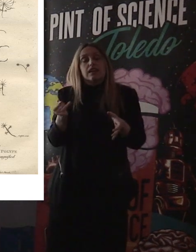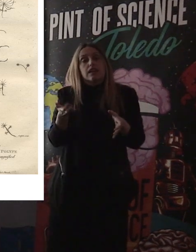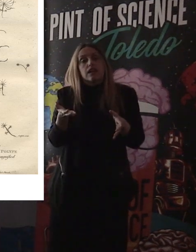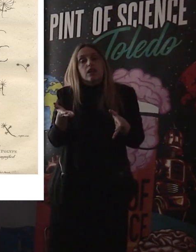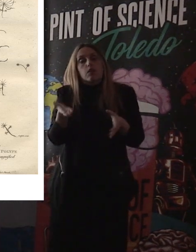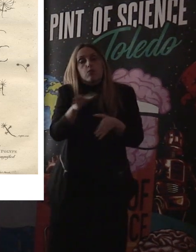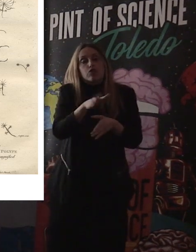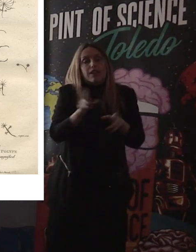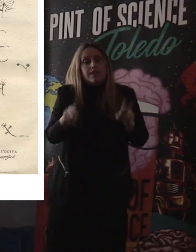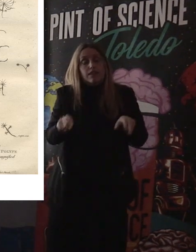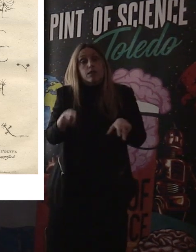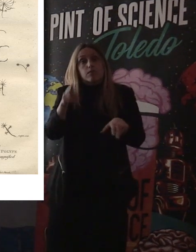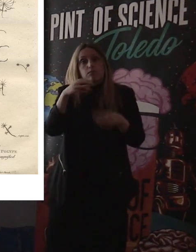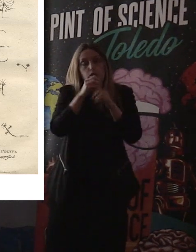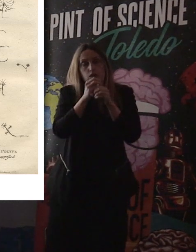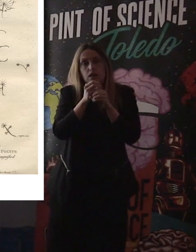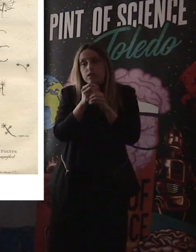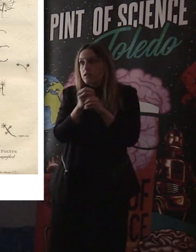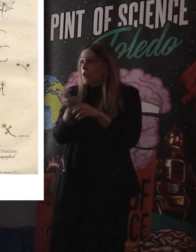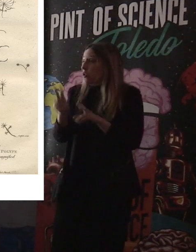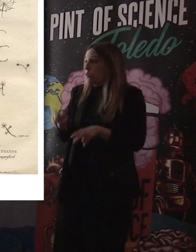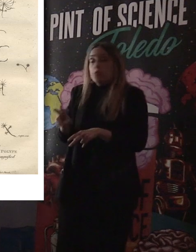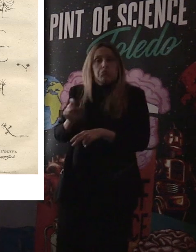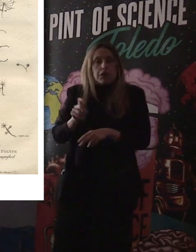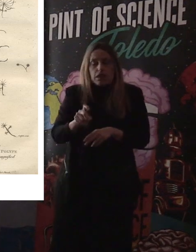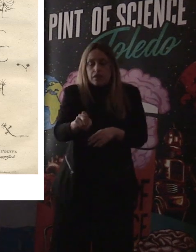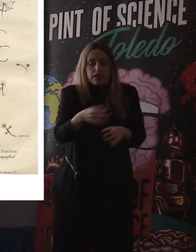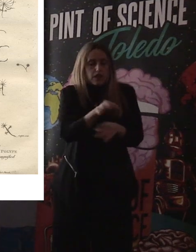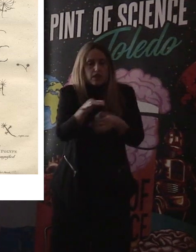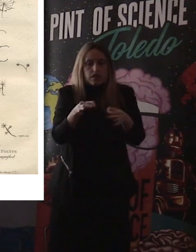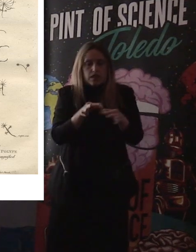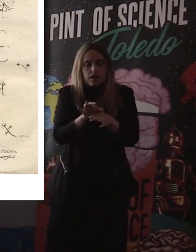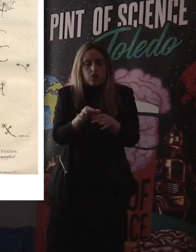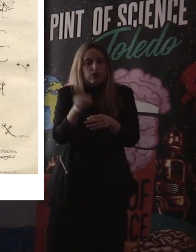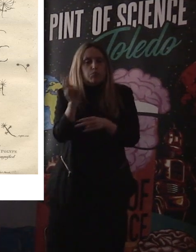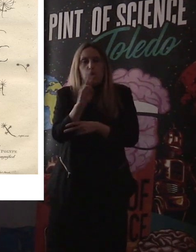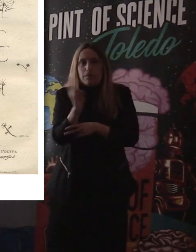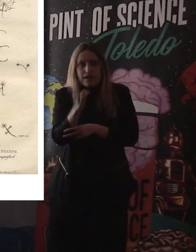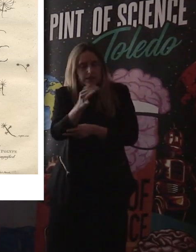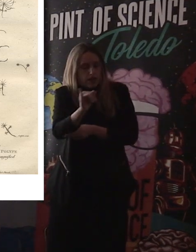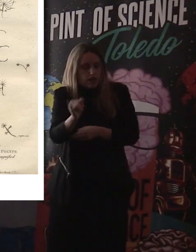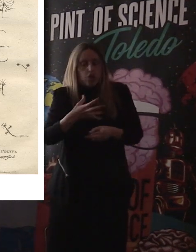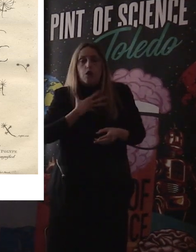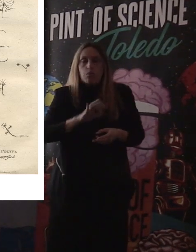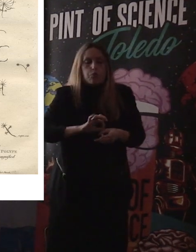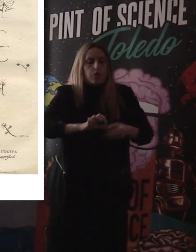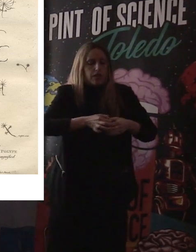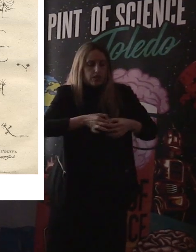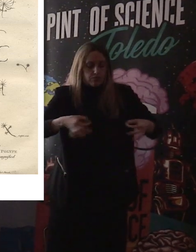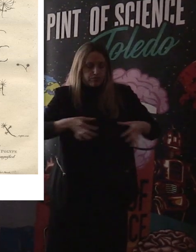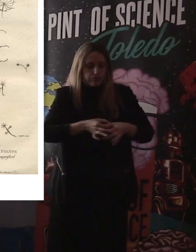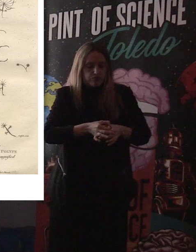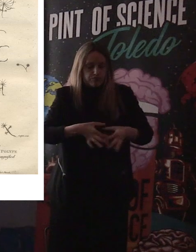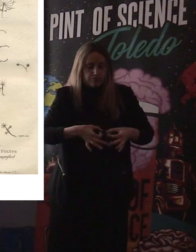biológica. Nunca tiene cáncer, las células tienen la telomerasa, pueden reemplazar